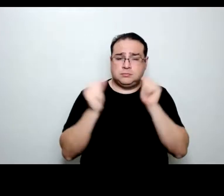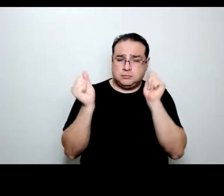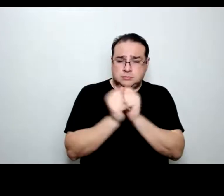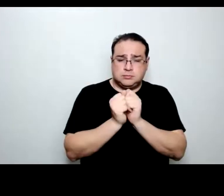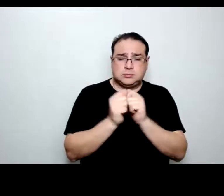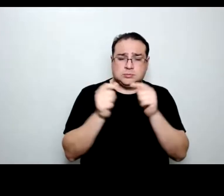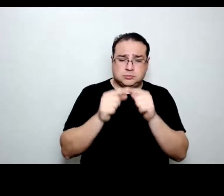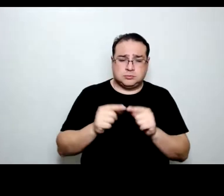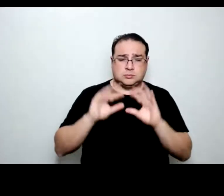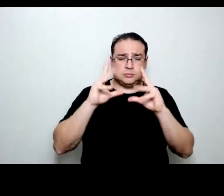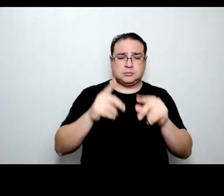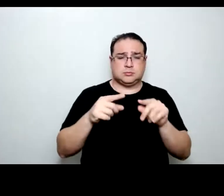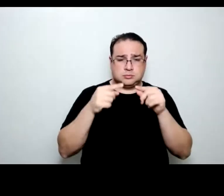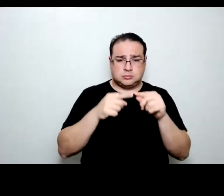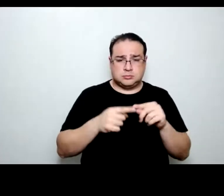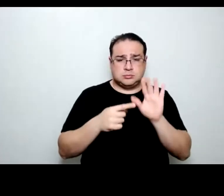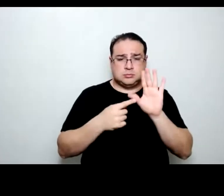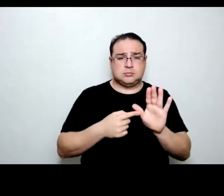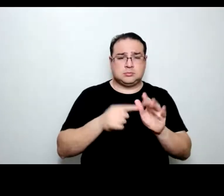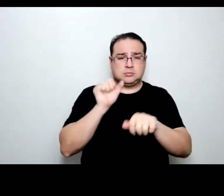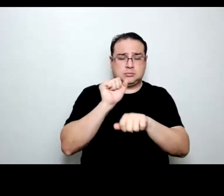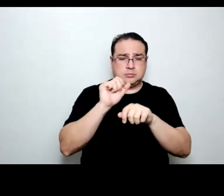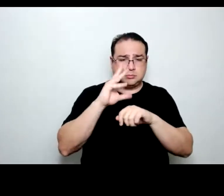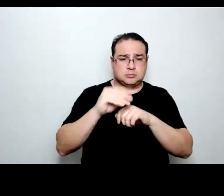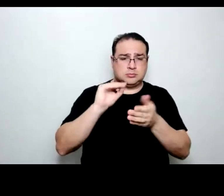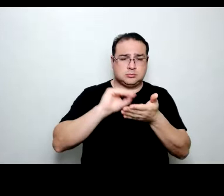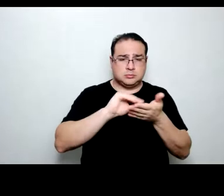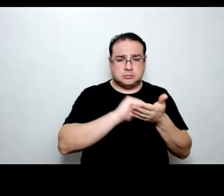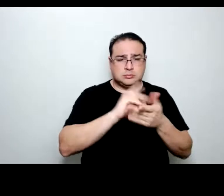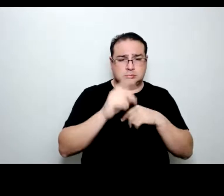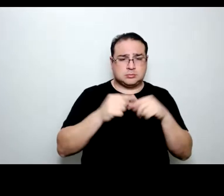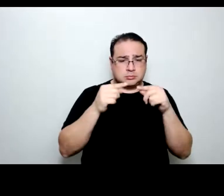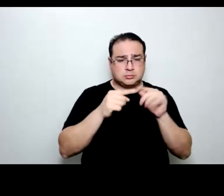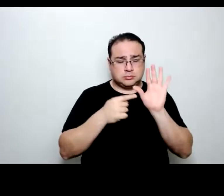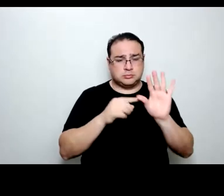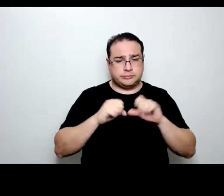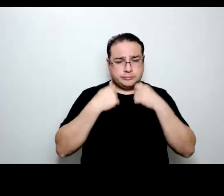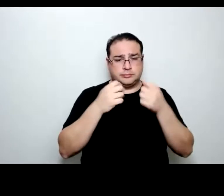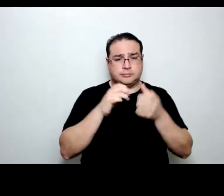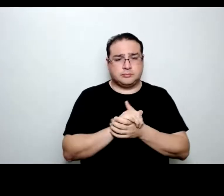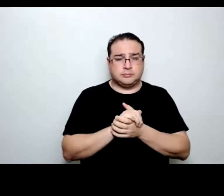cobrir parte dessas lacunas, dessas demandas, né,